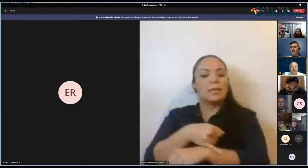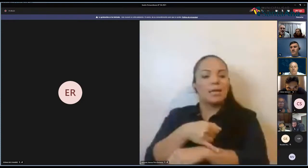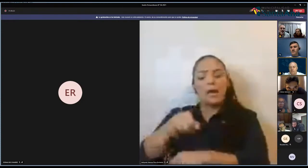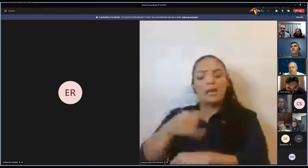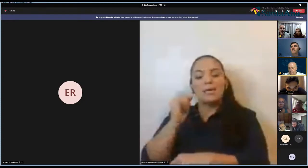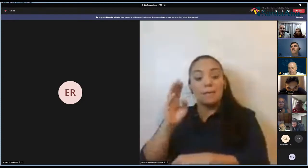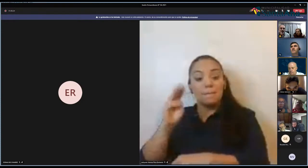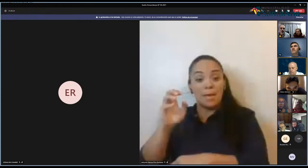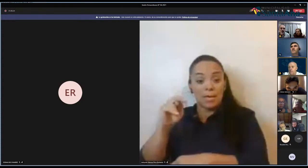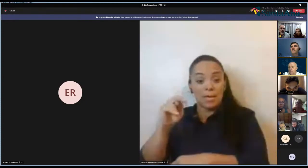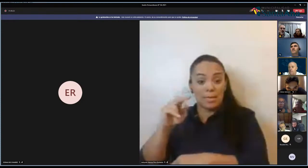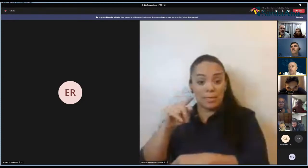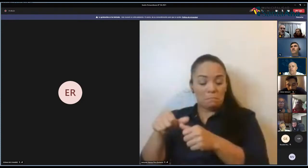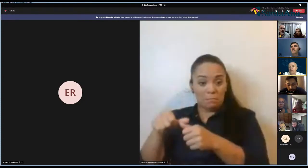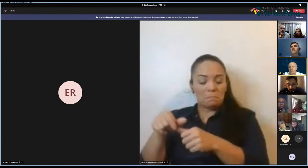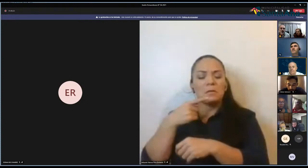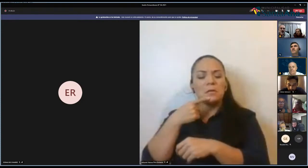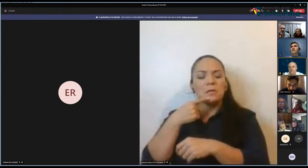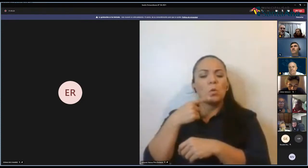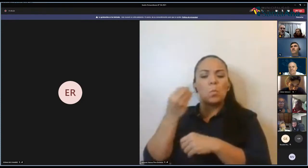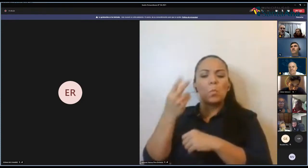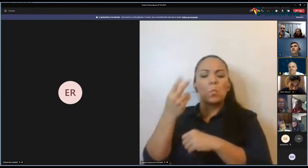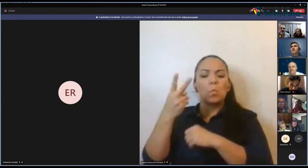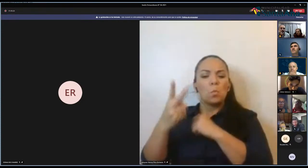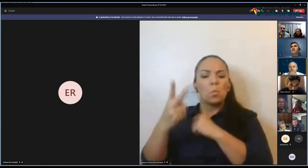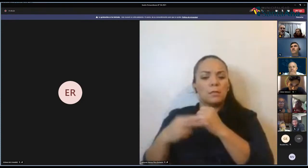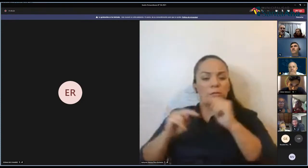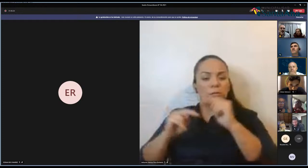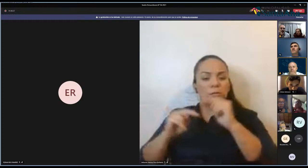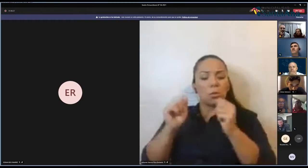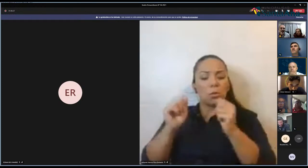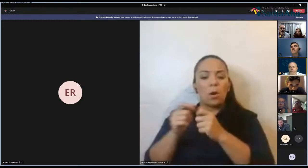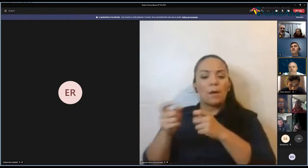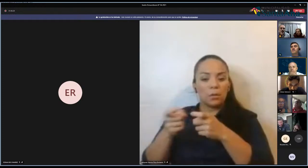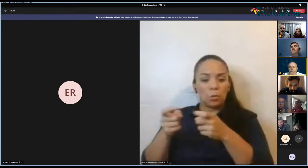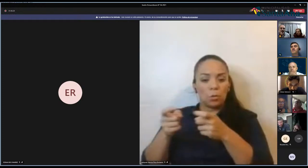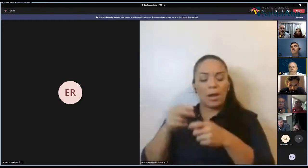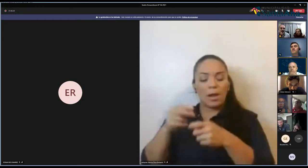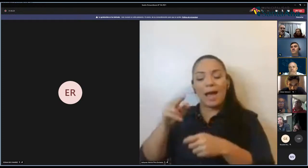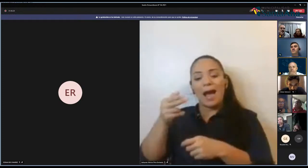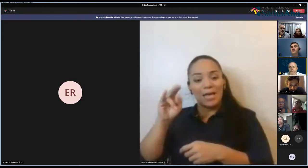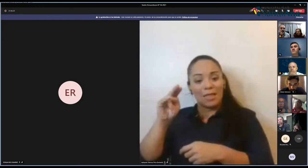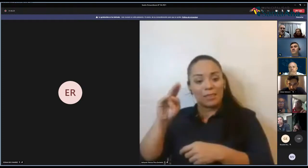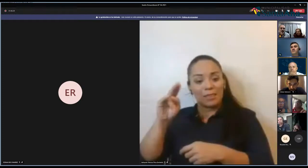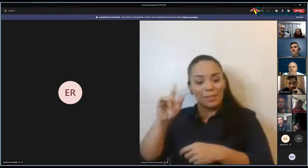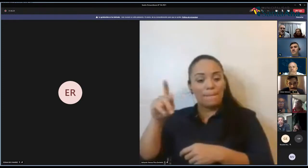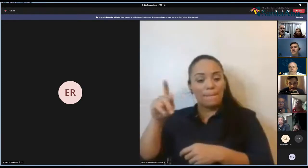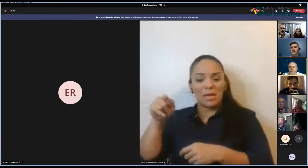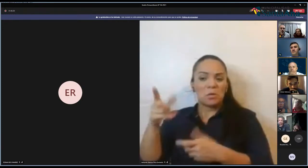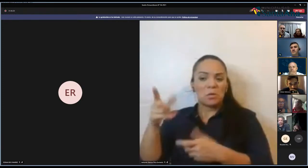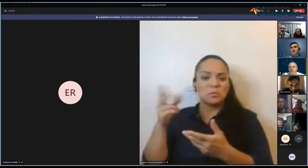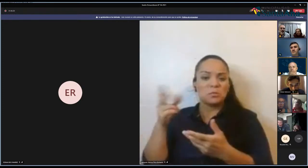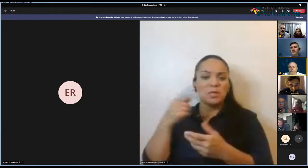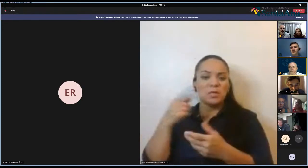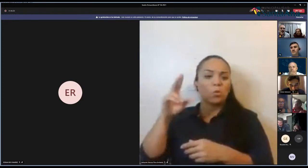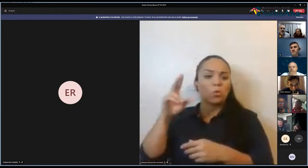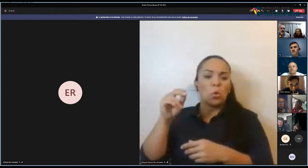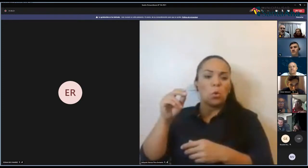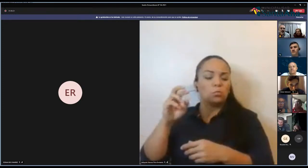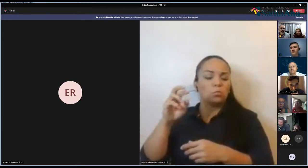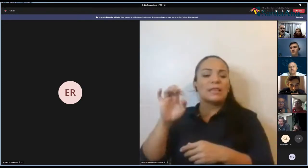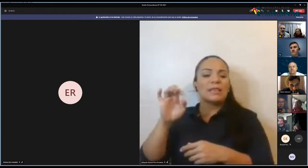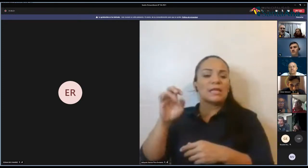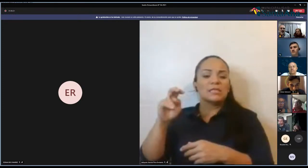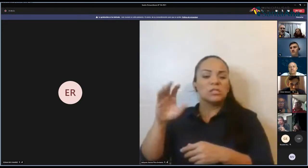en varias oportunidades de negocio como la mejor de la hacienda paraíso y se negaron a hacer las retenciones de los cuales doña